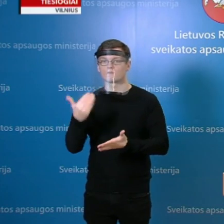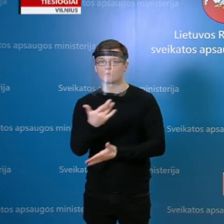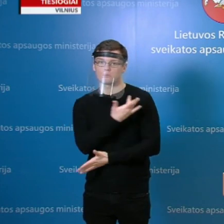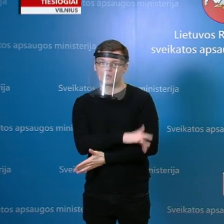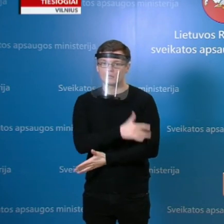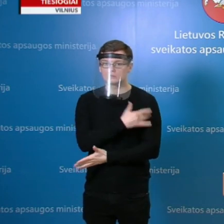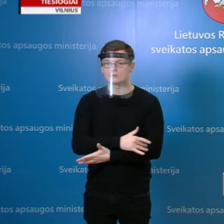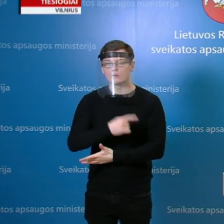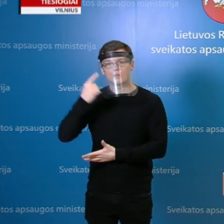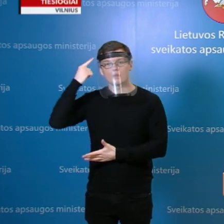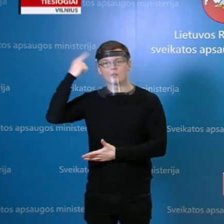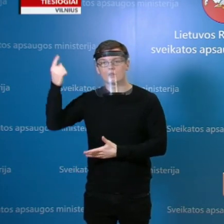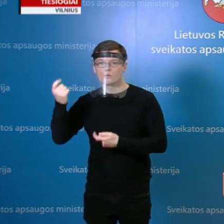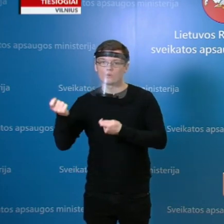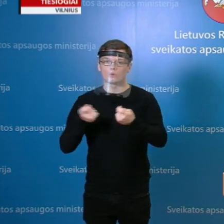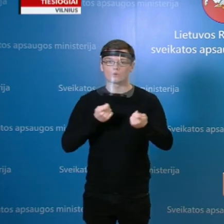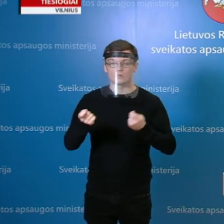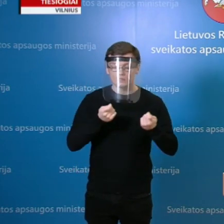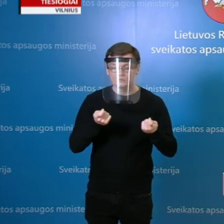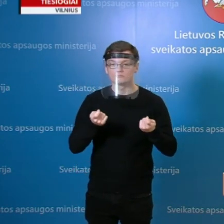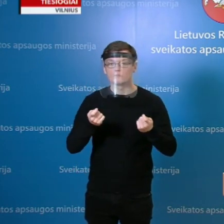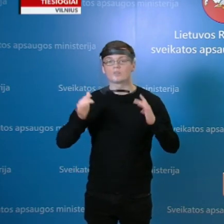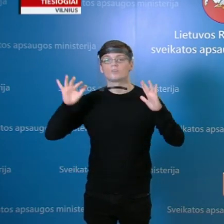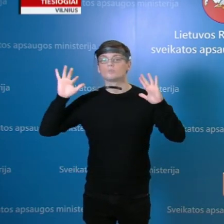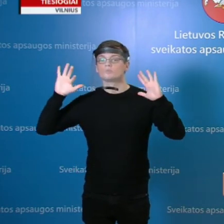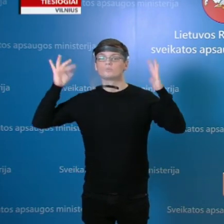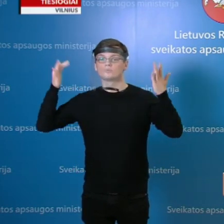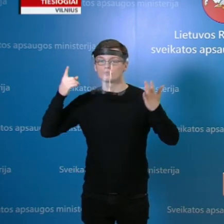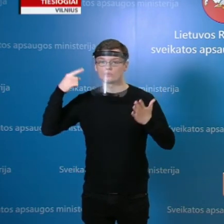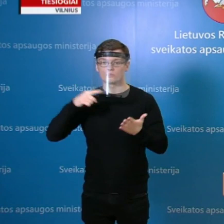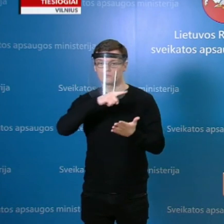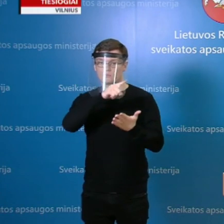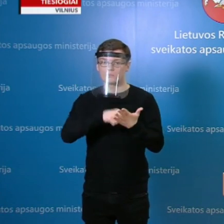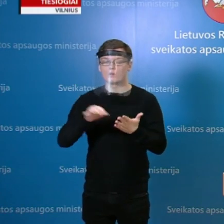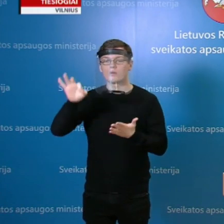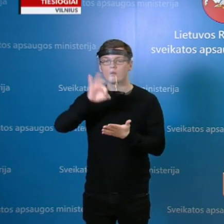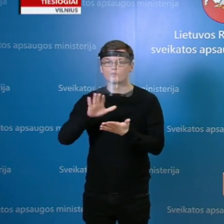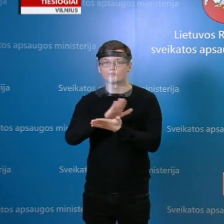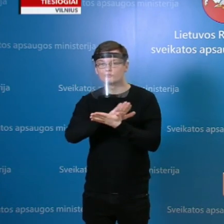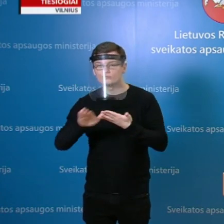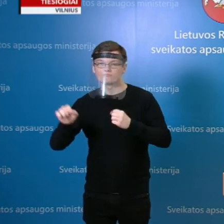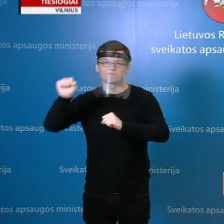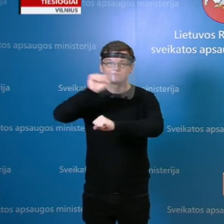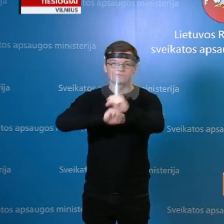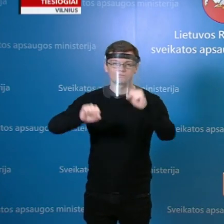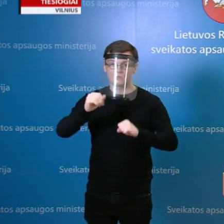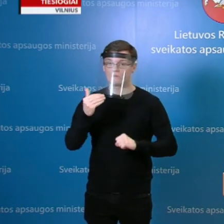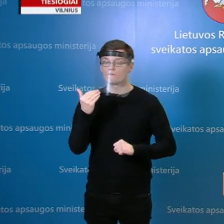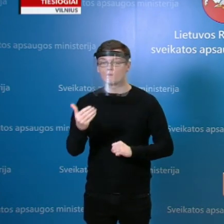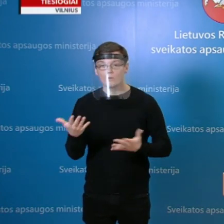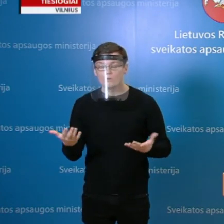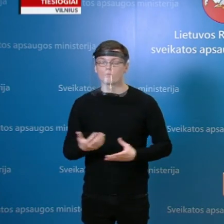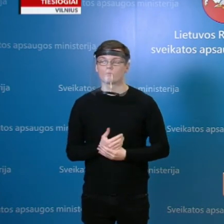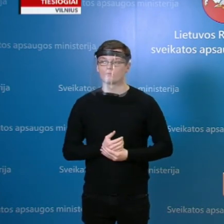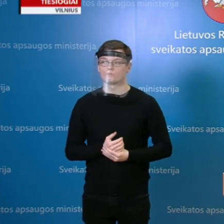ir organizatoriai, tikrai jeigu iškyla kažkokių tai klausimų dėl higienos laikymosi, tai